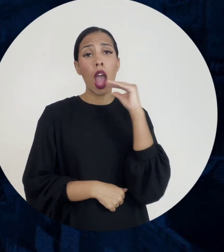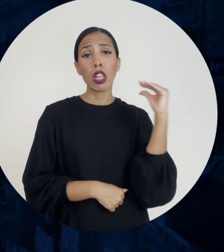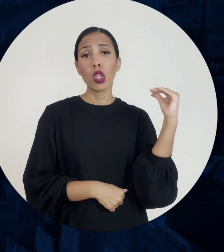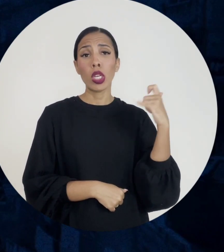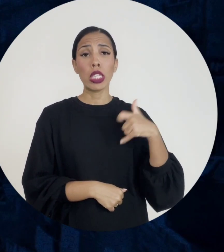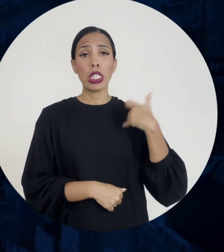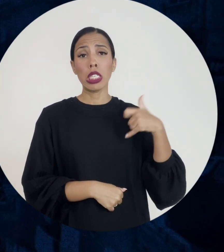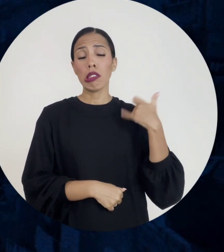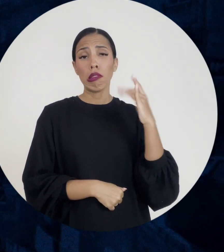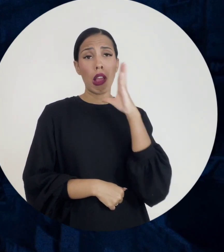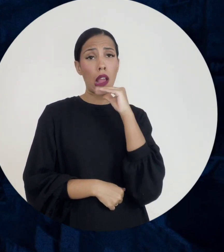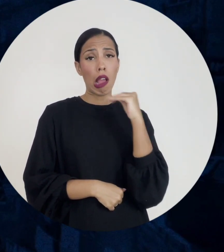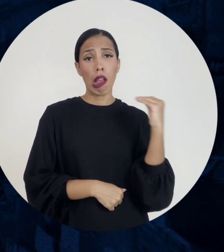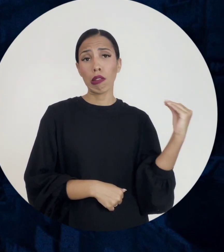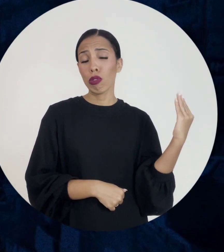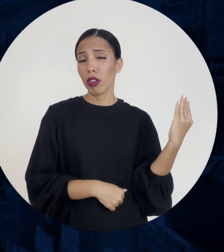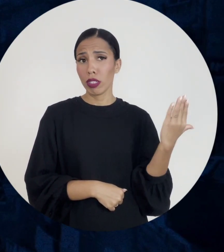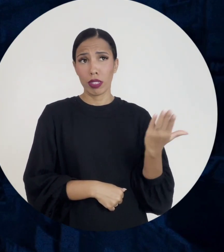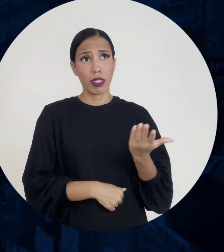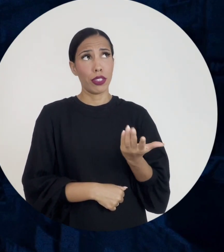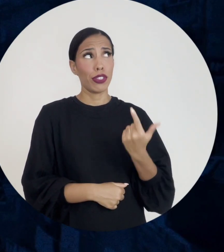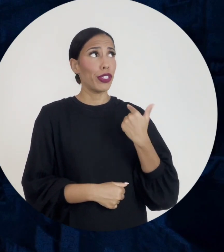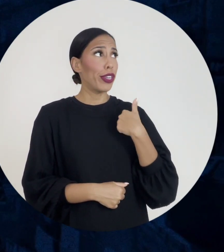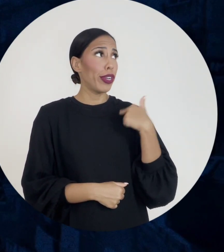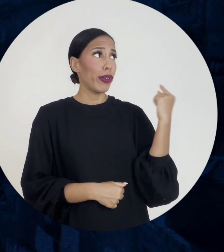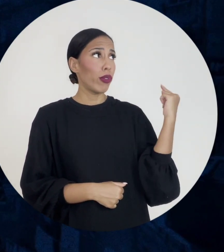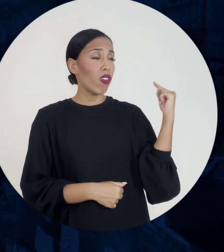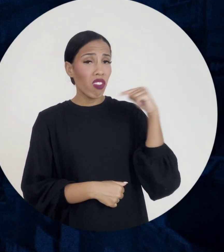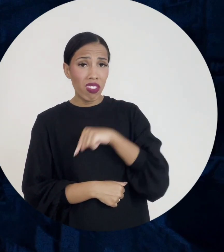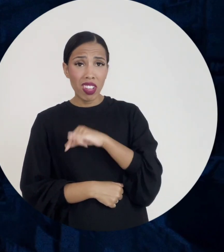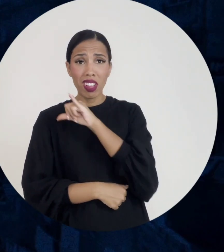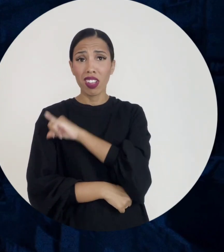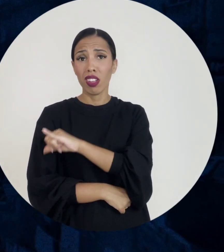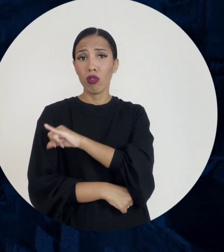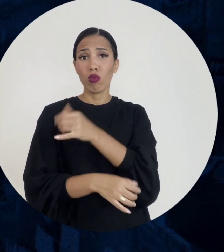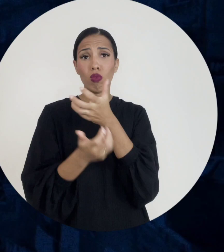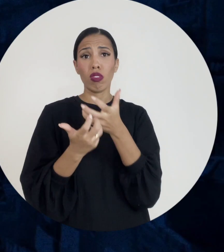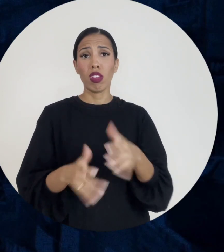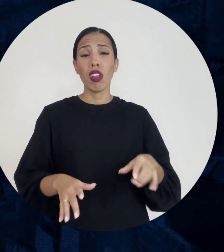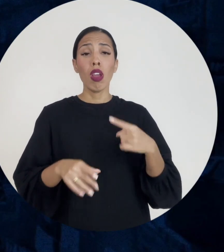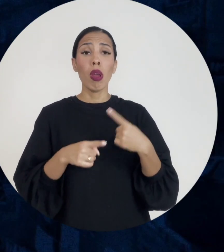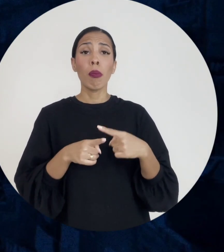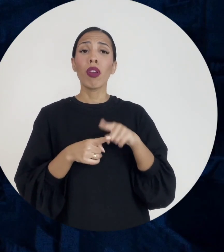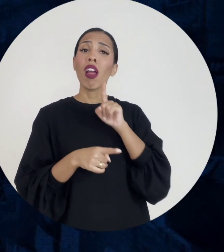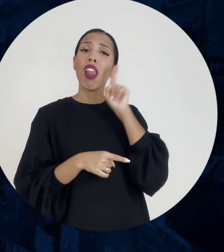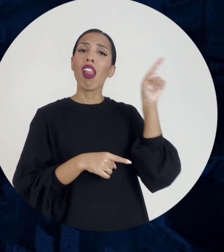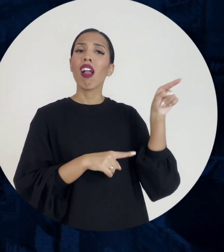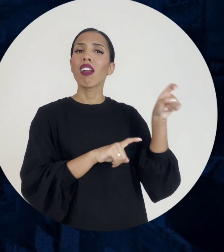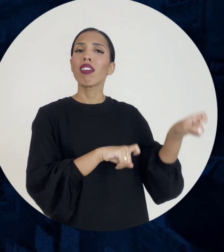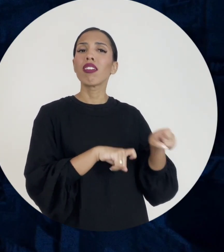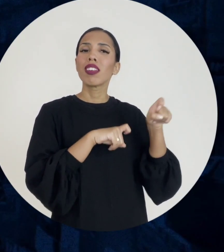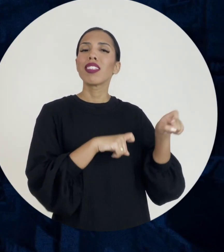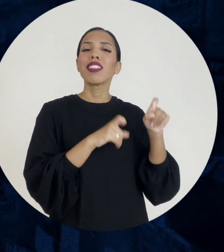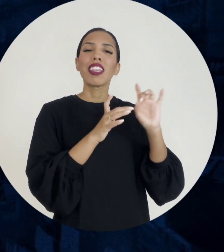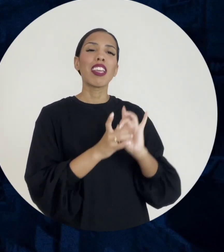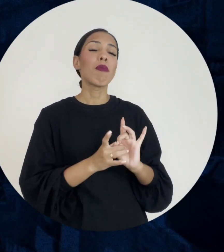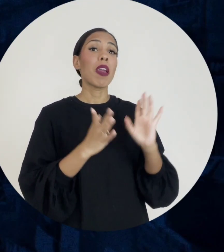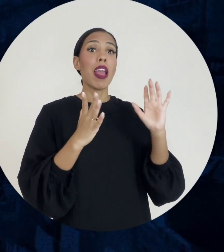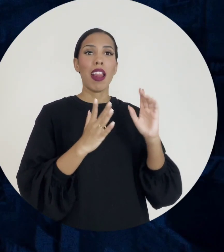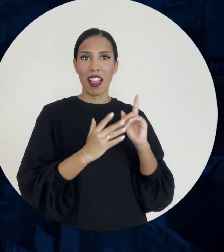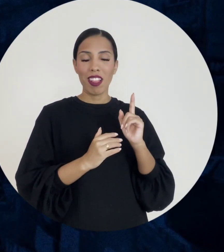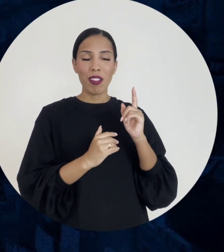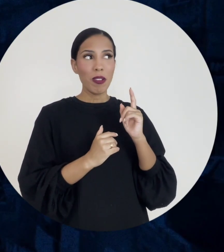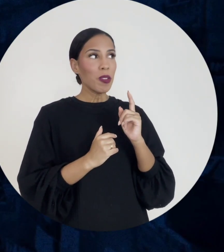Uma pré-adolescência. Mas eu não queria vir para o Rio, não, justamente porque eu vivia numa liberdade, as casas eram maiores lá